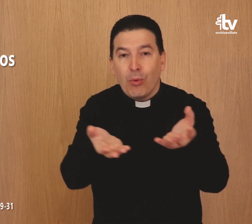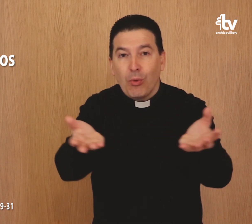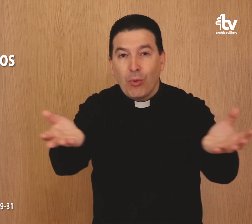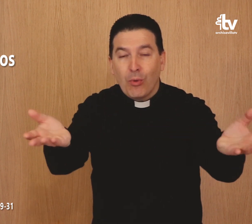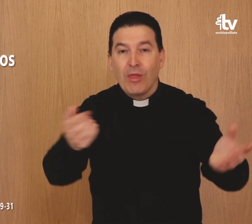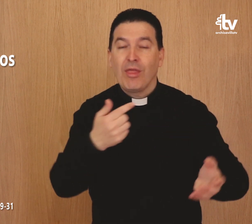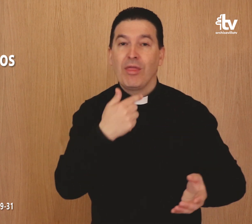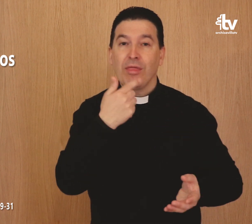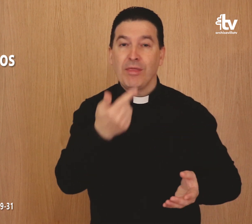ellos y les dijo: